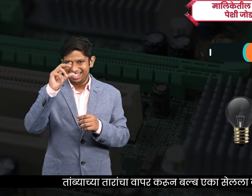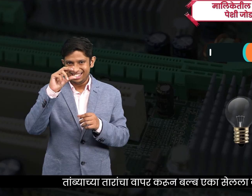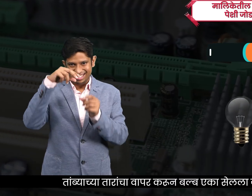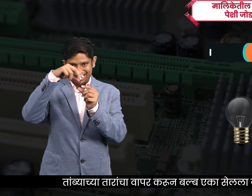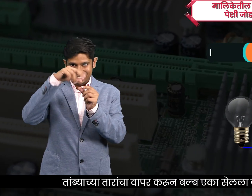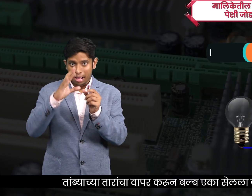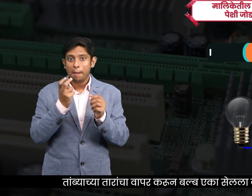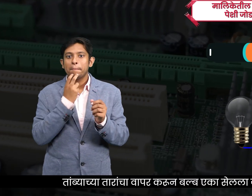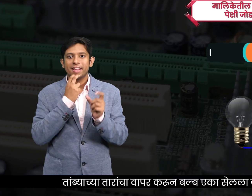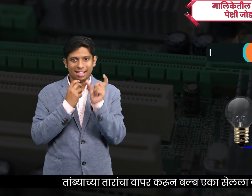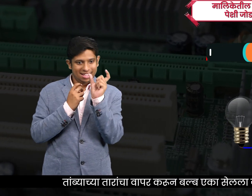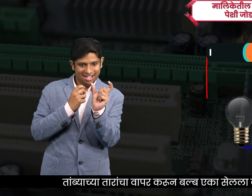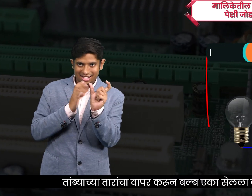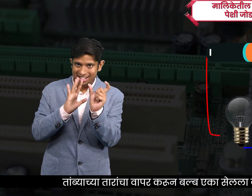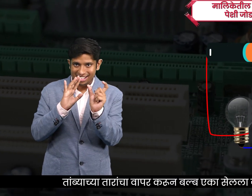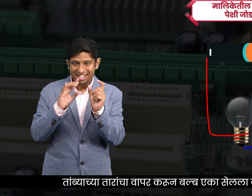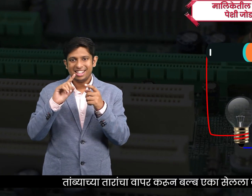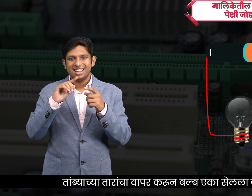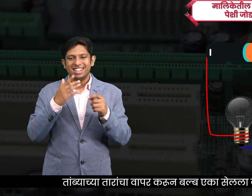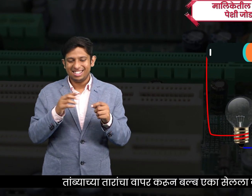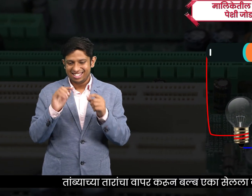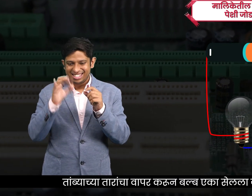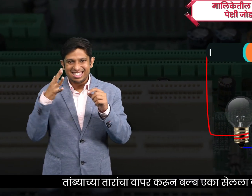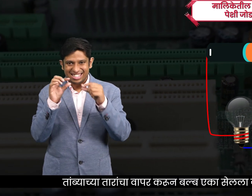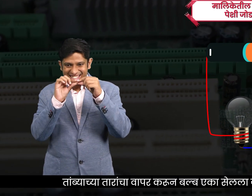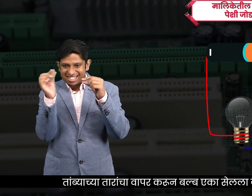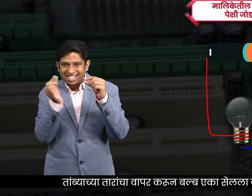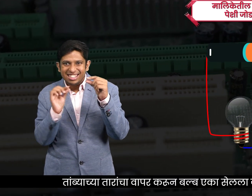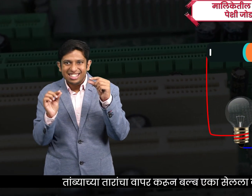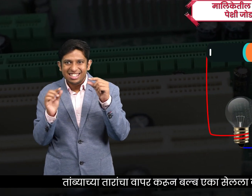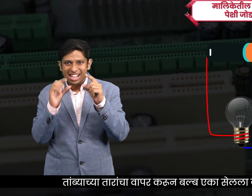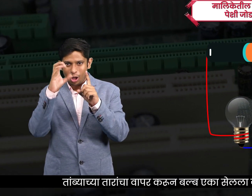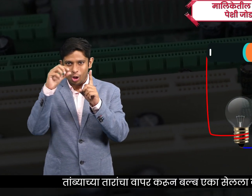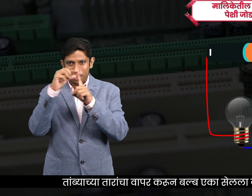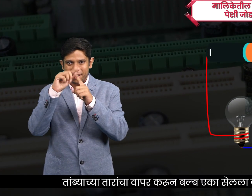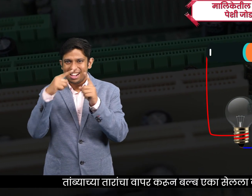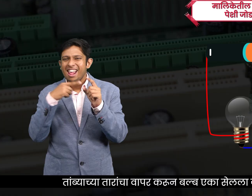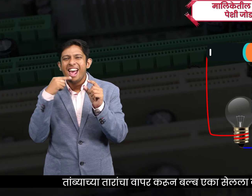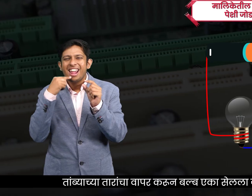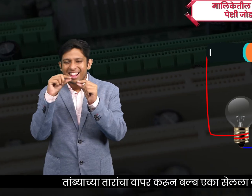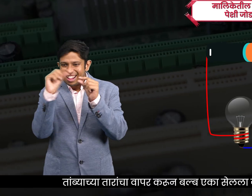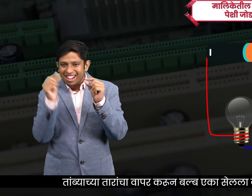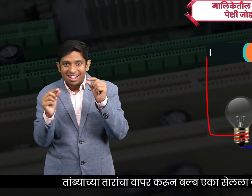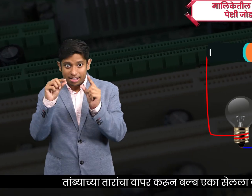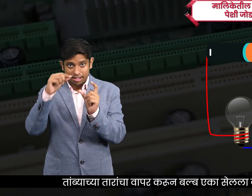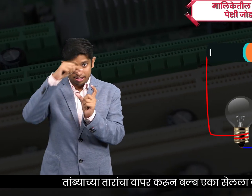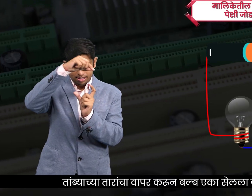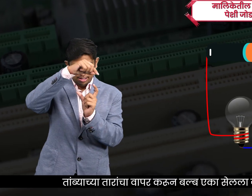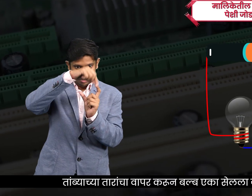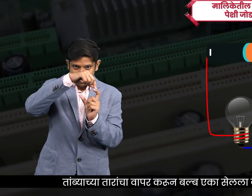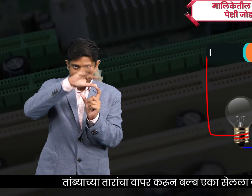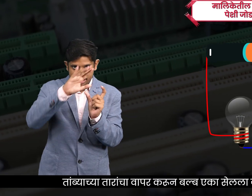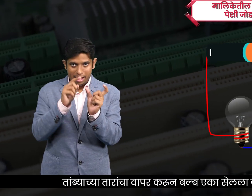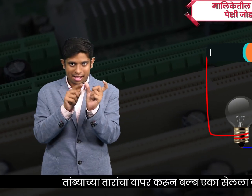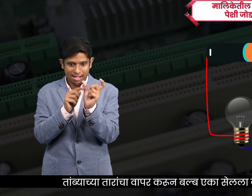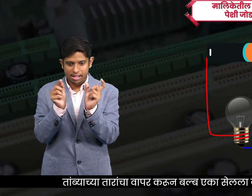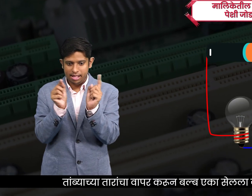तांब्याच्या ताराचा वापर करून बल्ब एका सेलला जोडा.